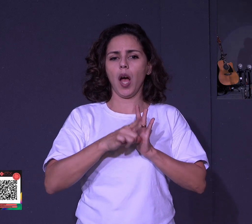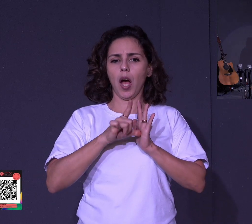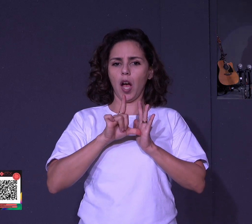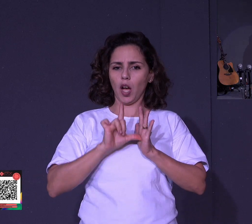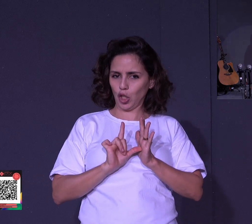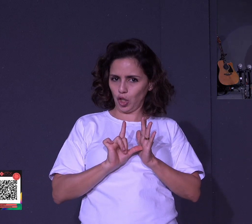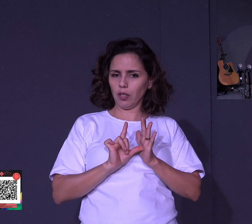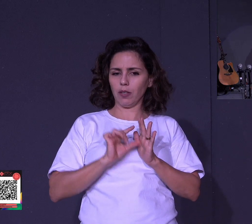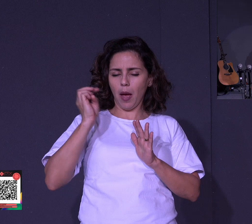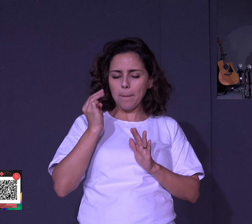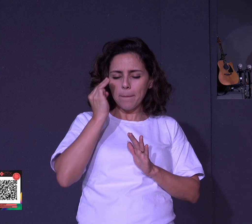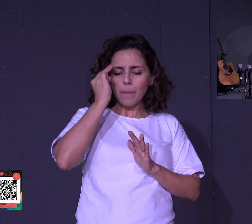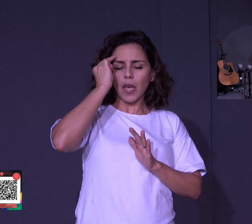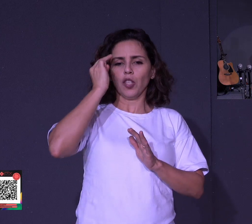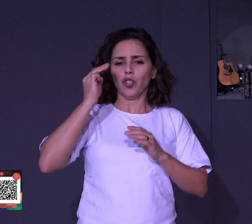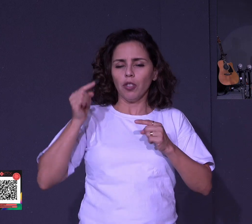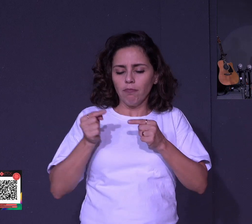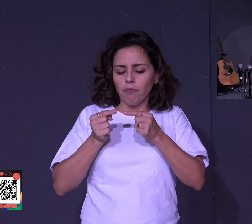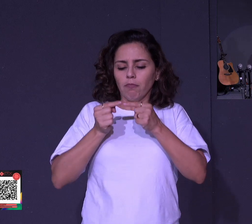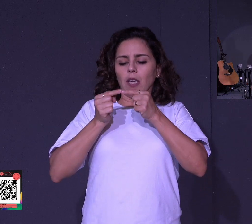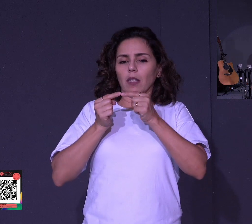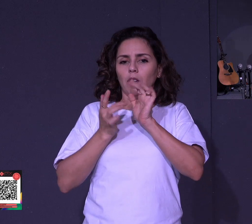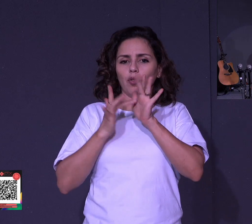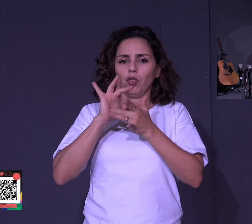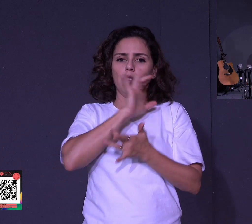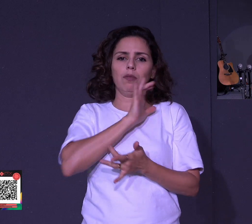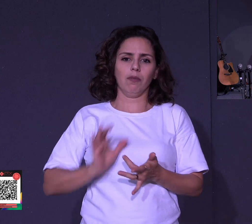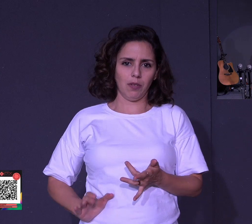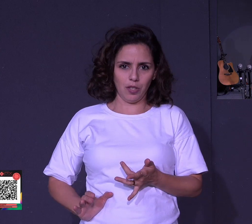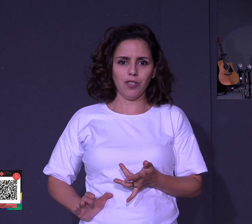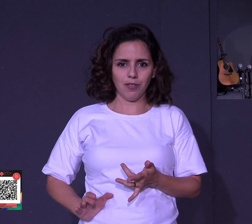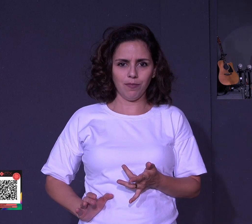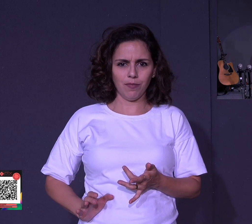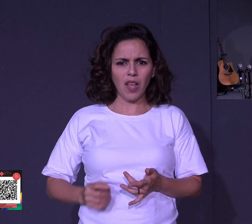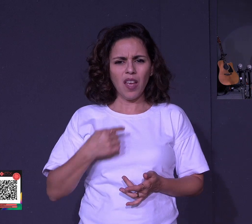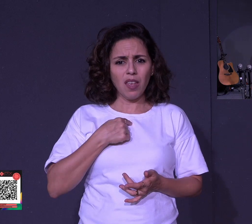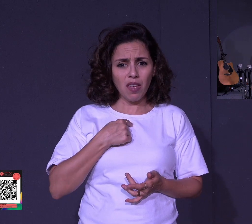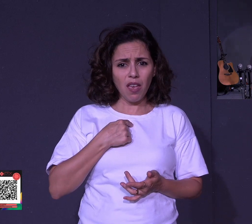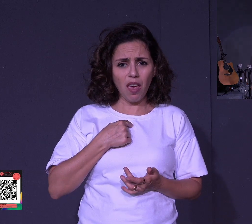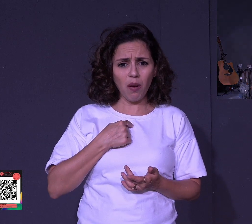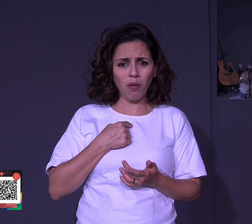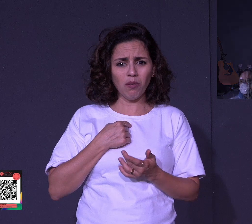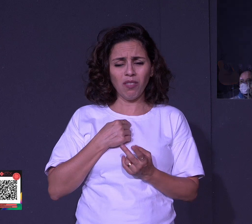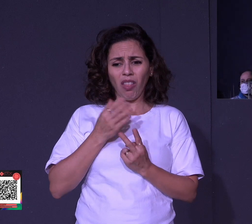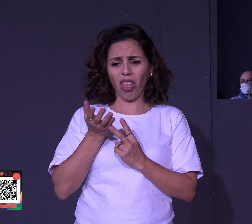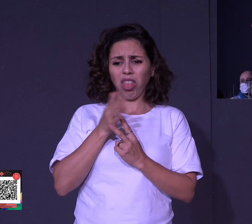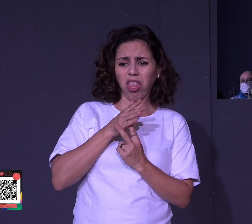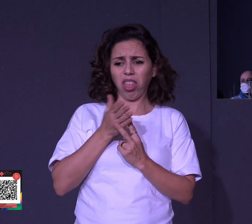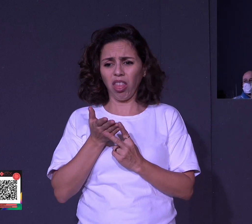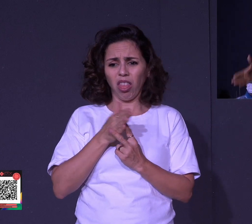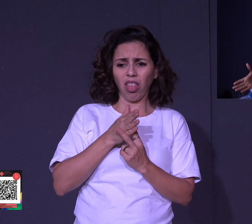E para isso, eu não posso vacilar. Eu tenho que expor a minha mente todo santo